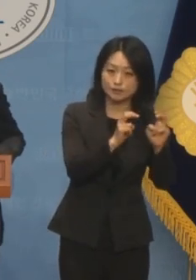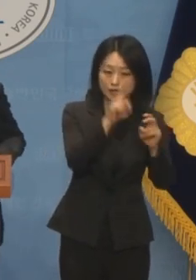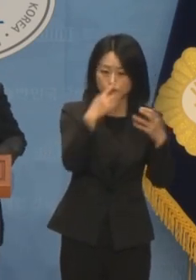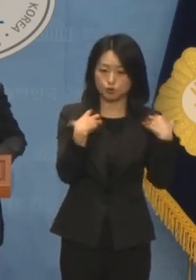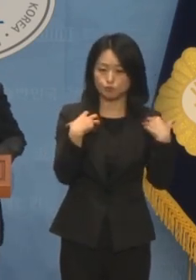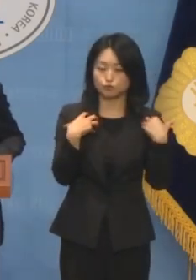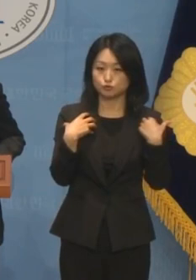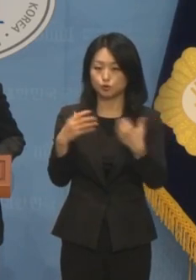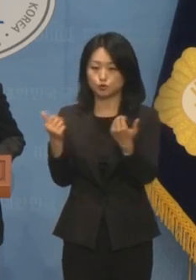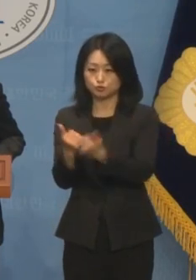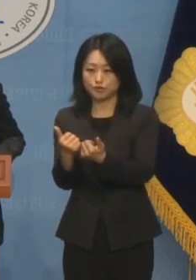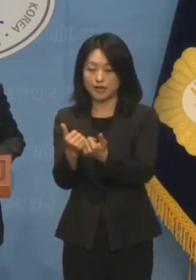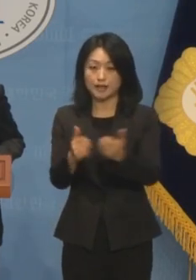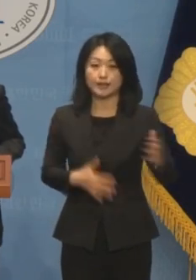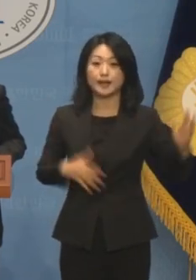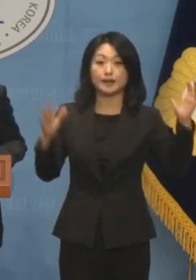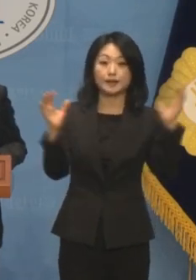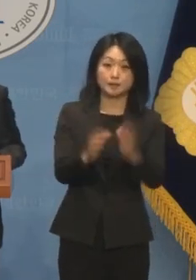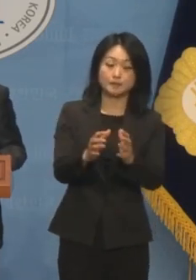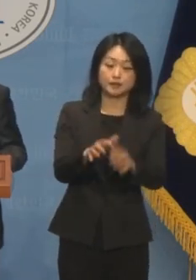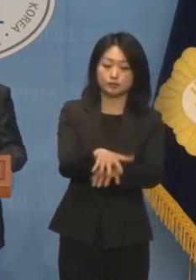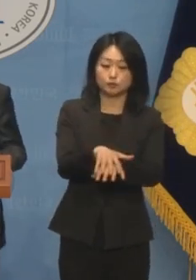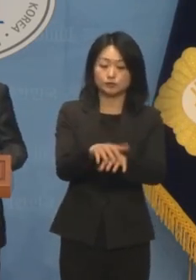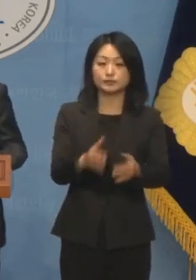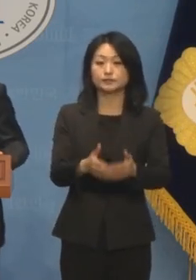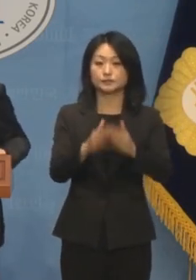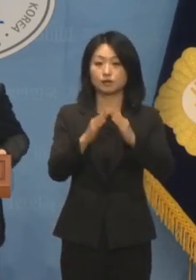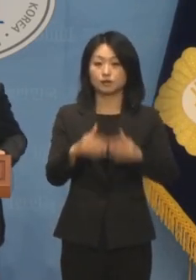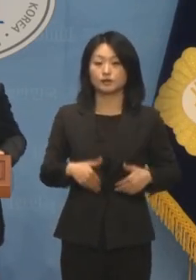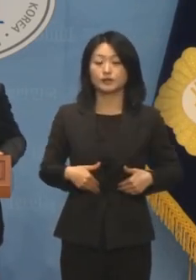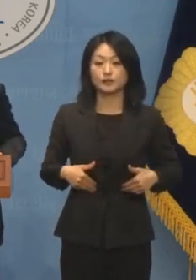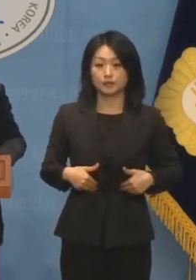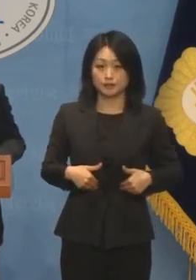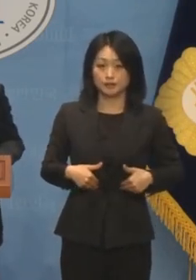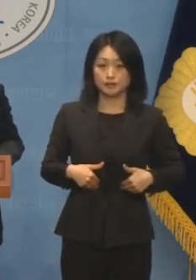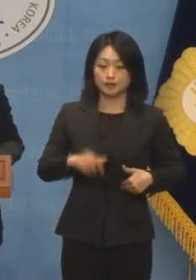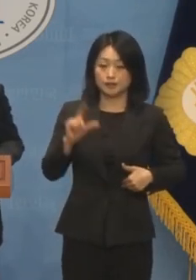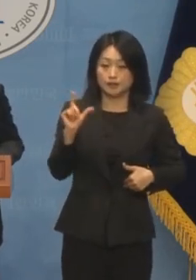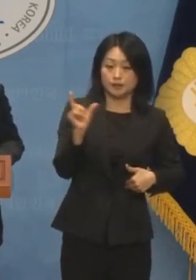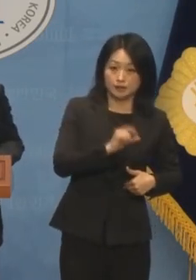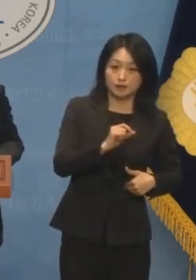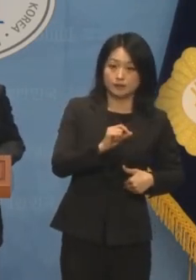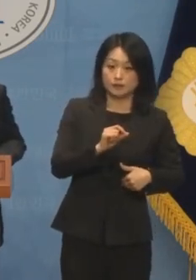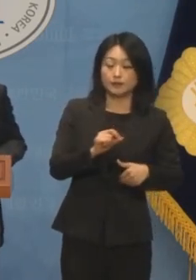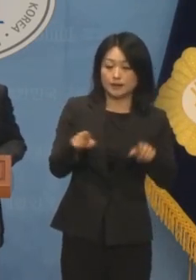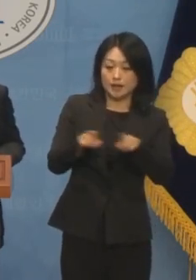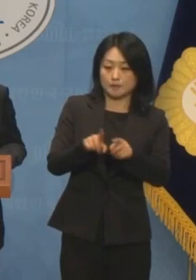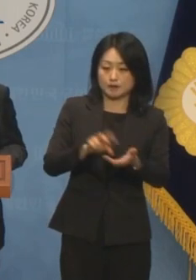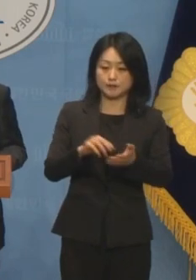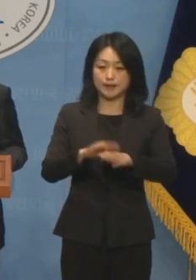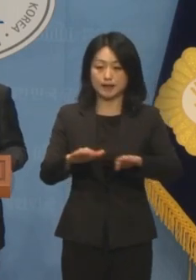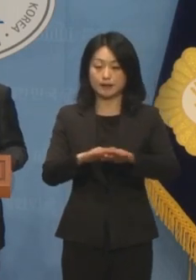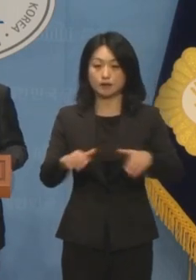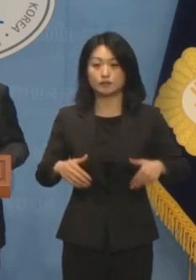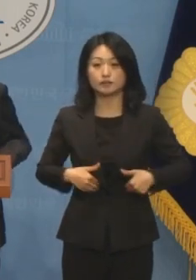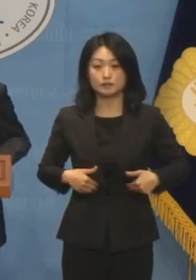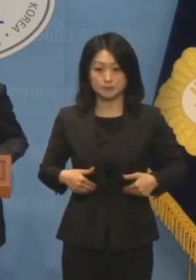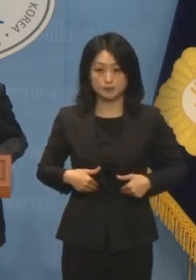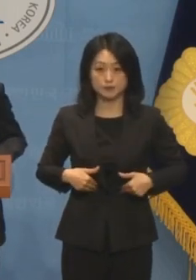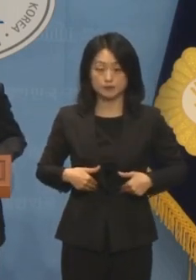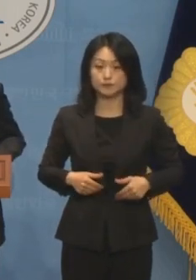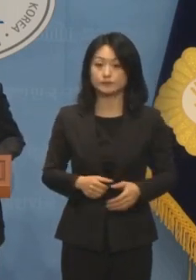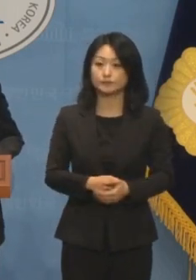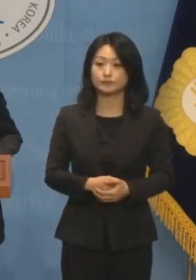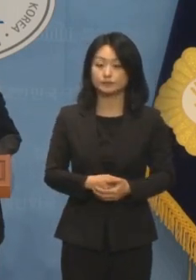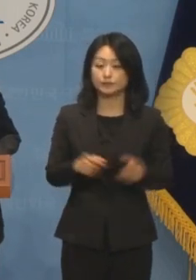국회가 함께하는 범정부적인 TF를 구성해서 신속한 공동 대응에 나서고 양국 정부가